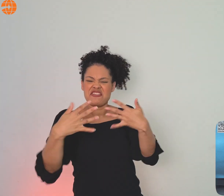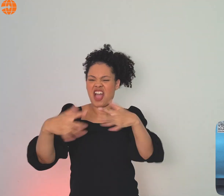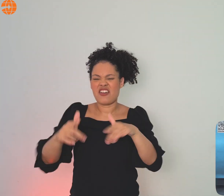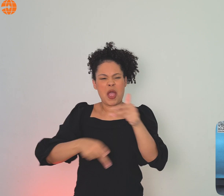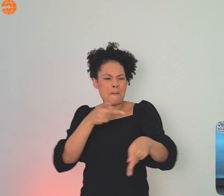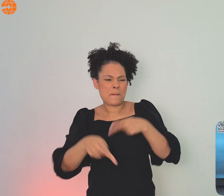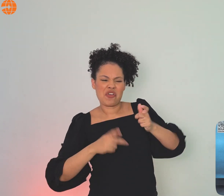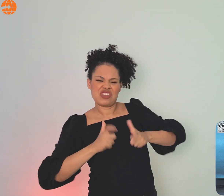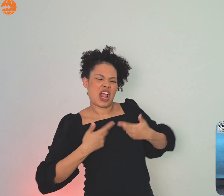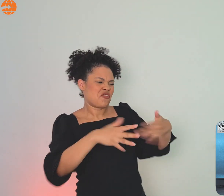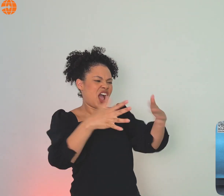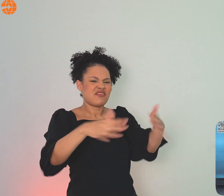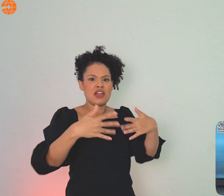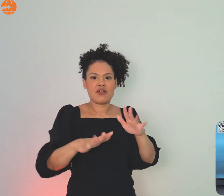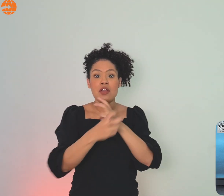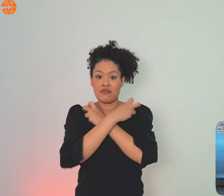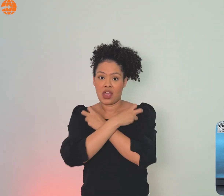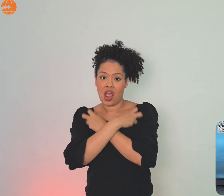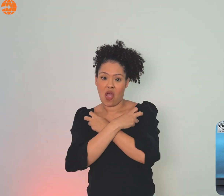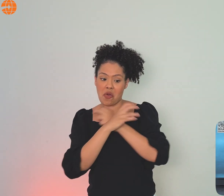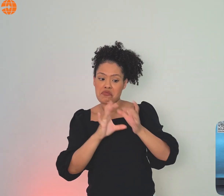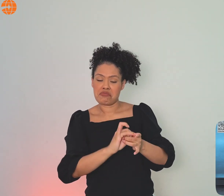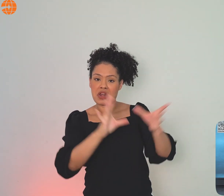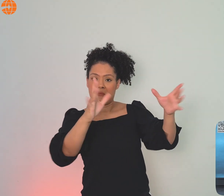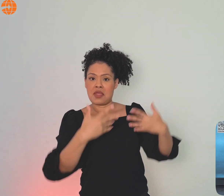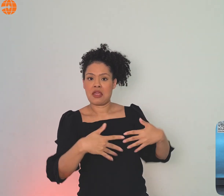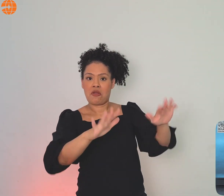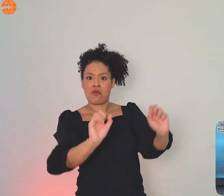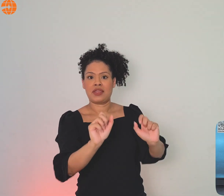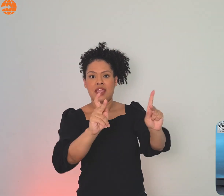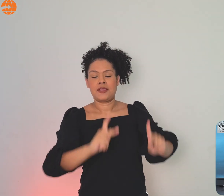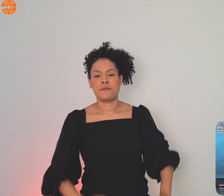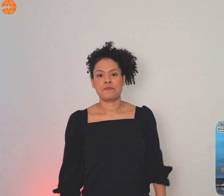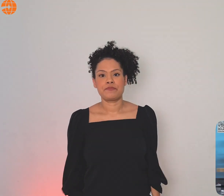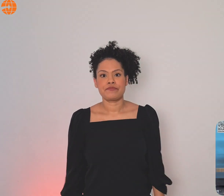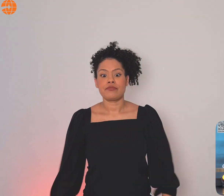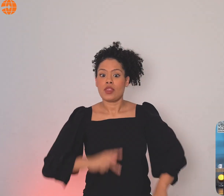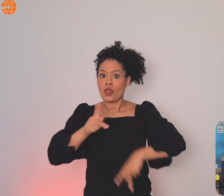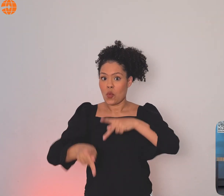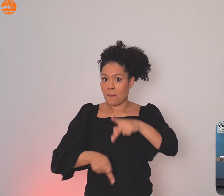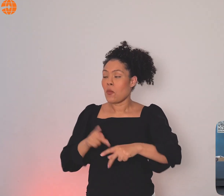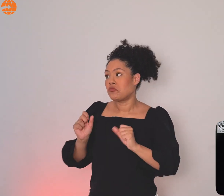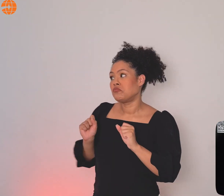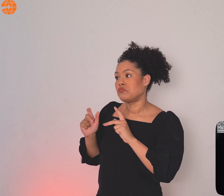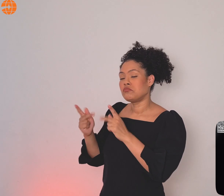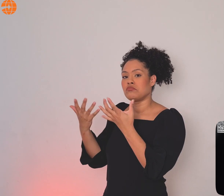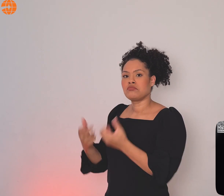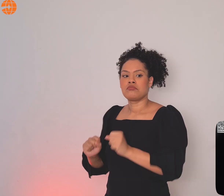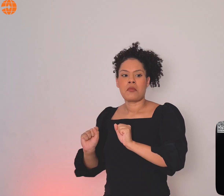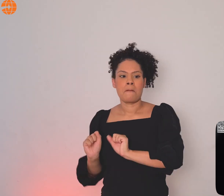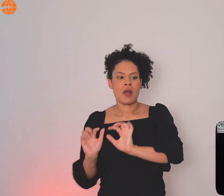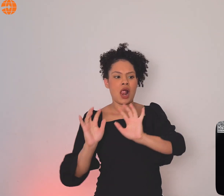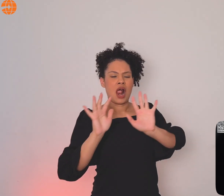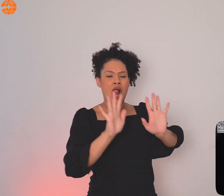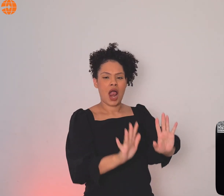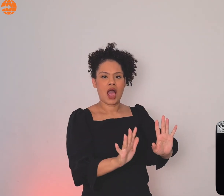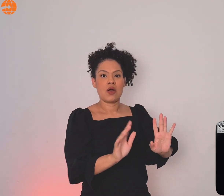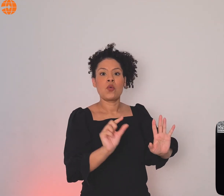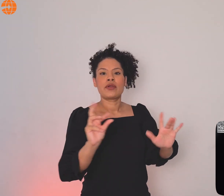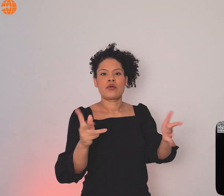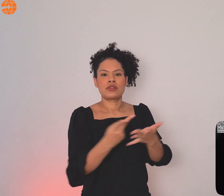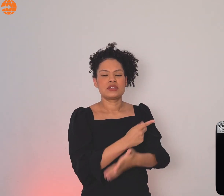que quando o povo foi, e já estava de frente para o Mar